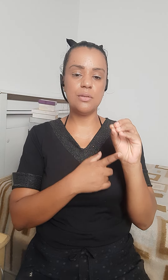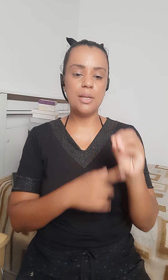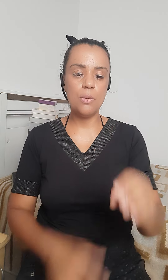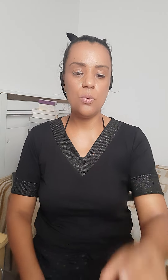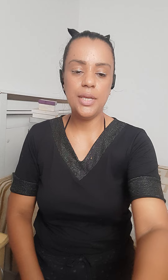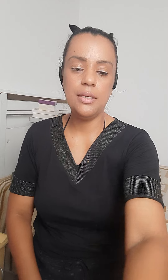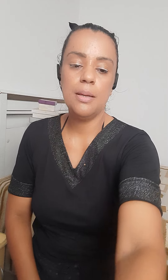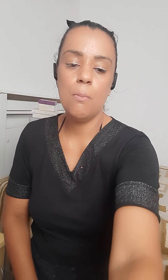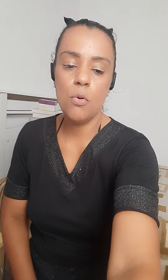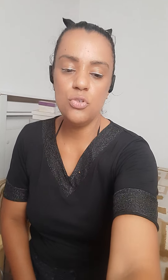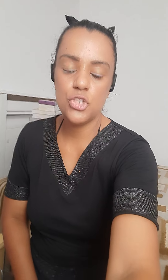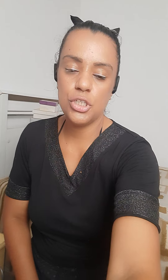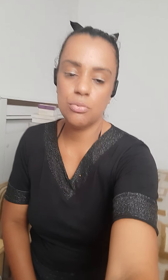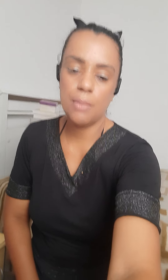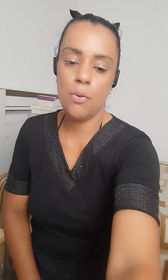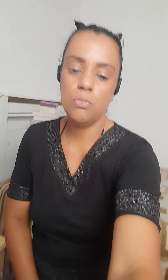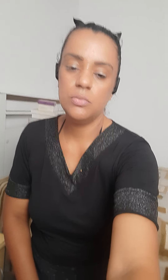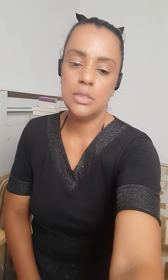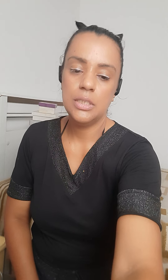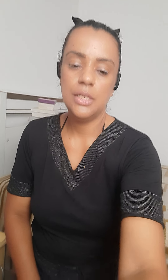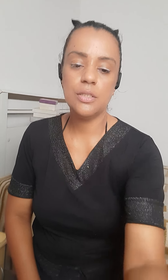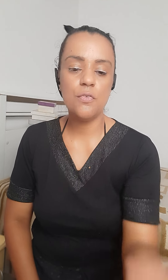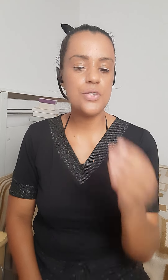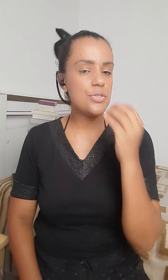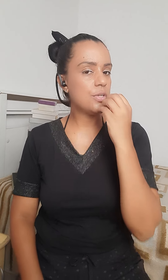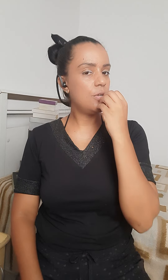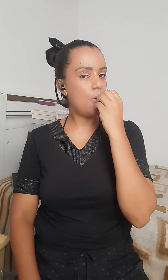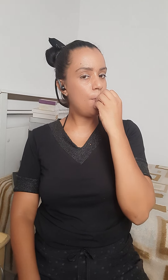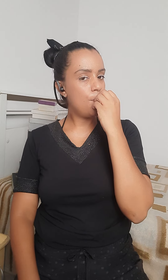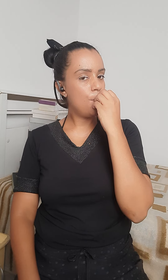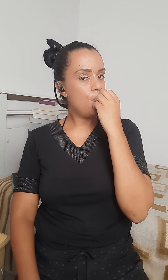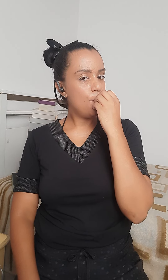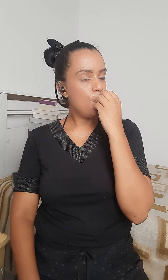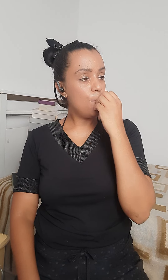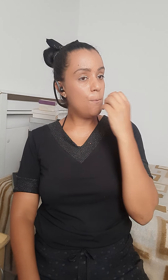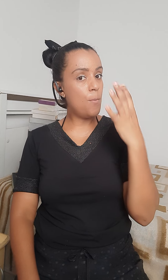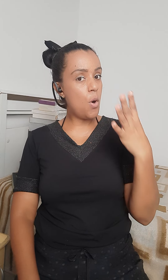da mão em montinho, tá bom? Então faço isso aqui, ó. Bom,